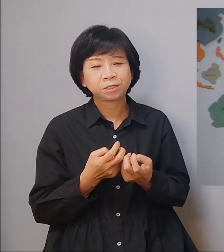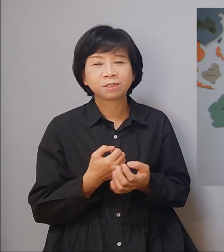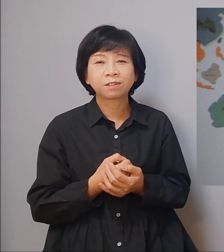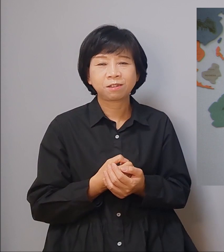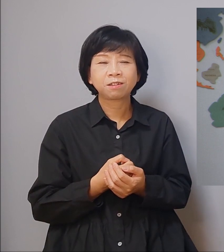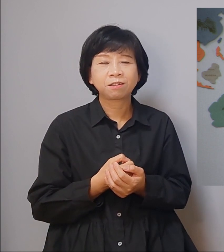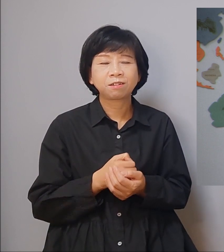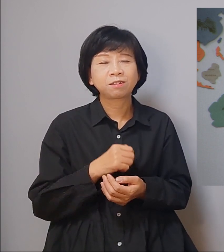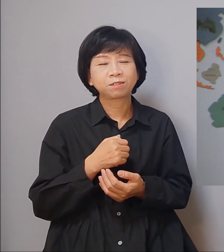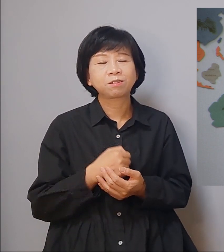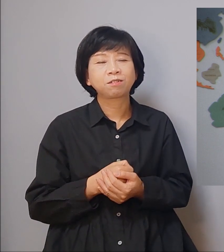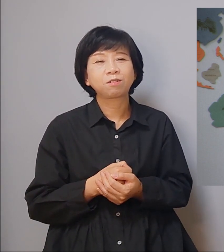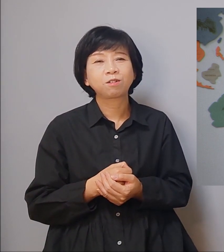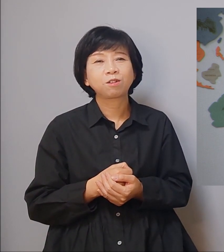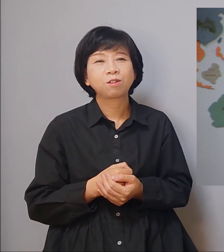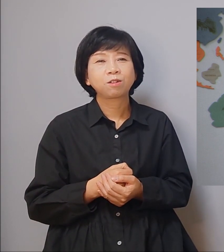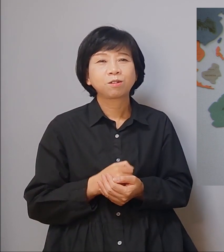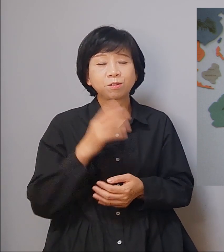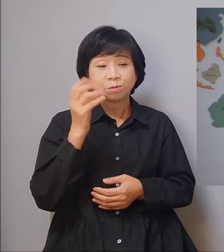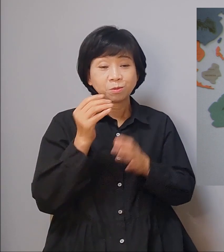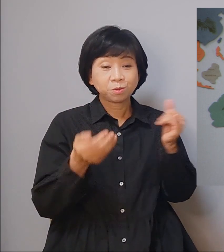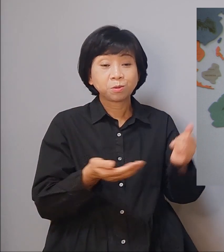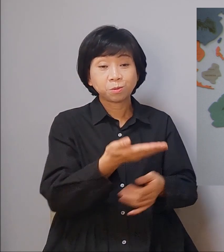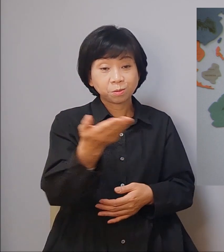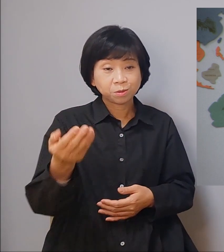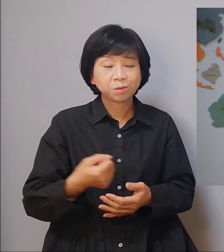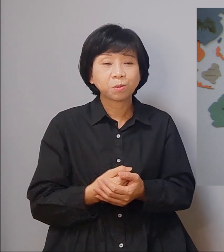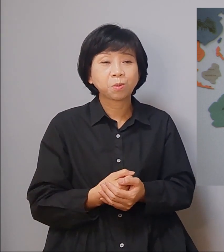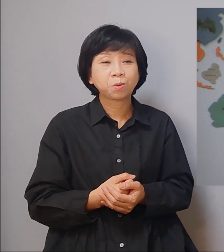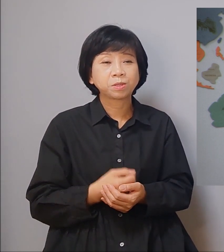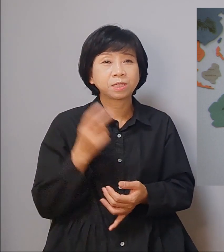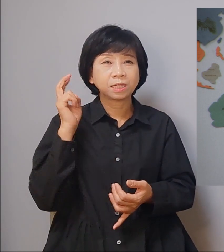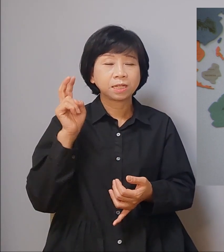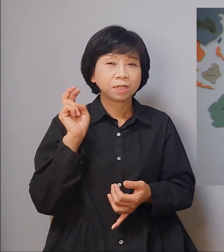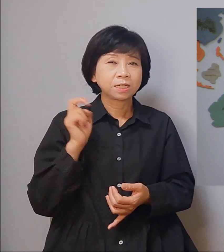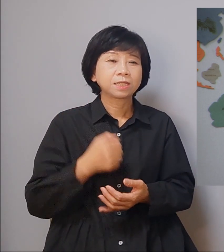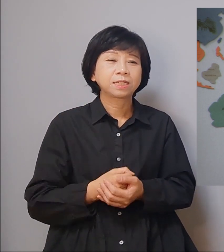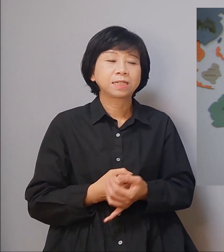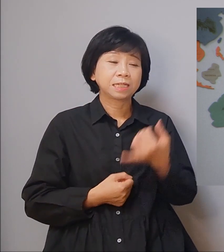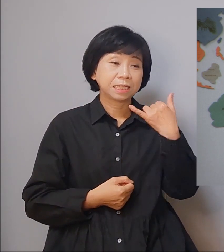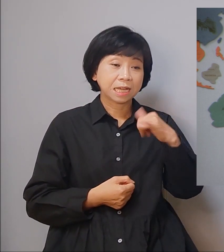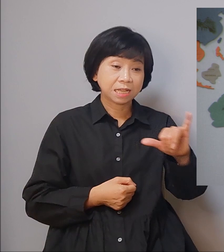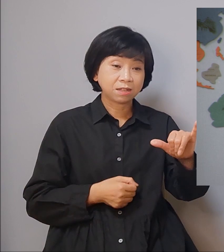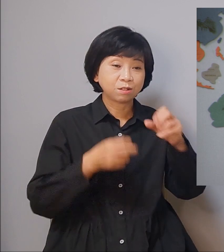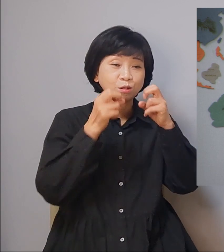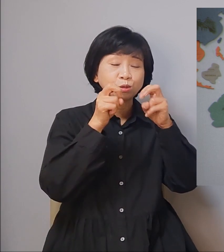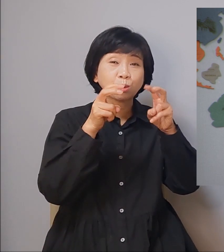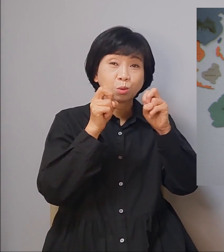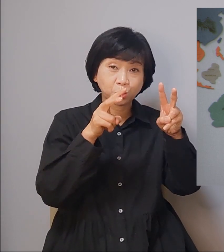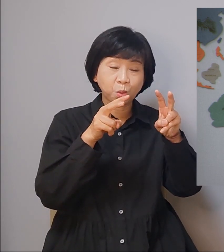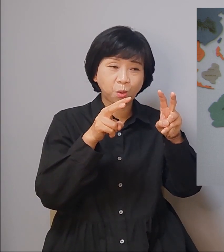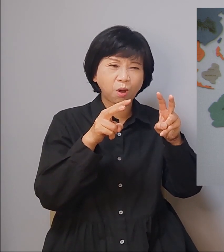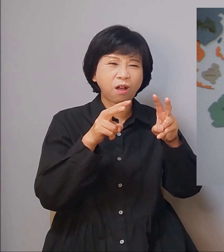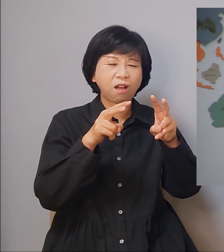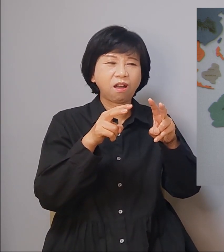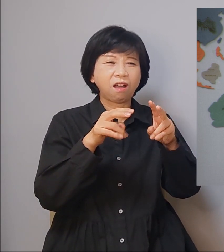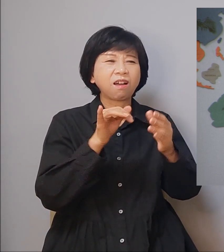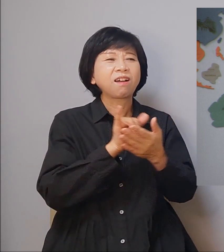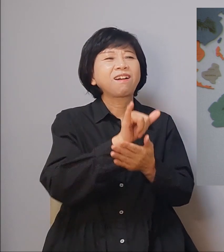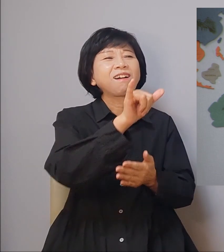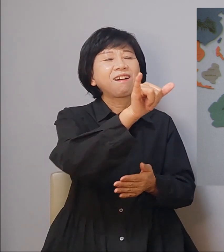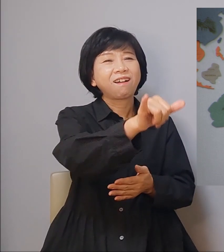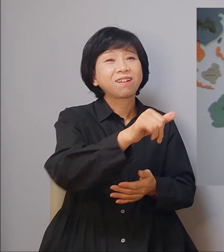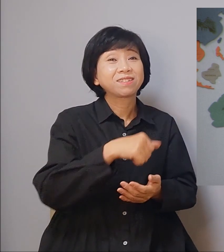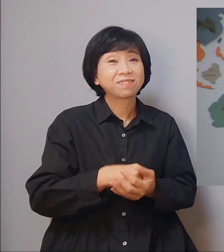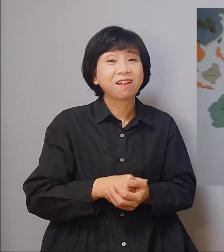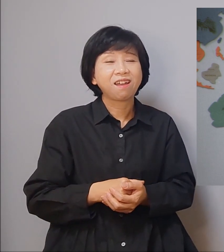좀 사실 있습니다. 우리 성도님들 자녀들 가운데도 사실 좀 있으신 안타까움이 좀 있어서 여러 교회를